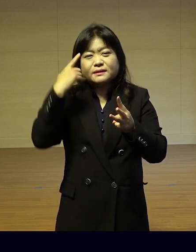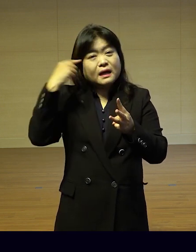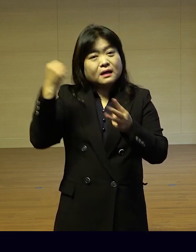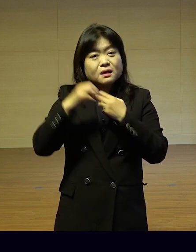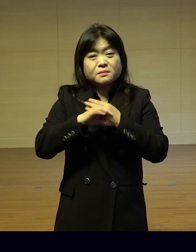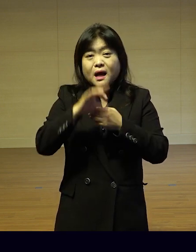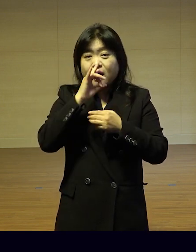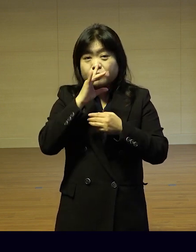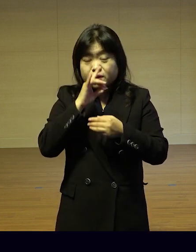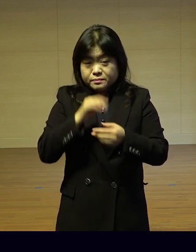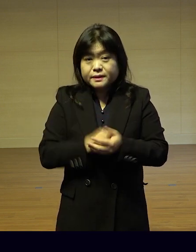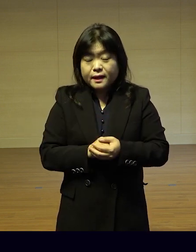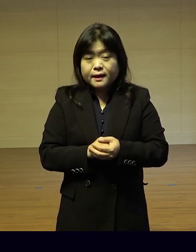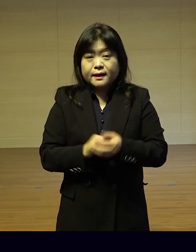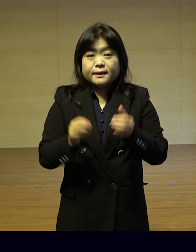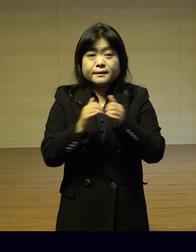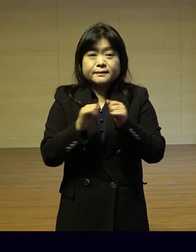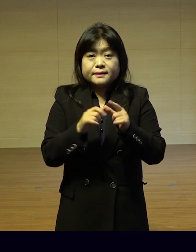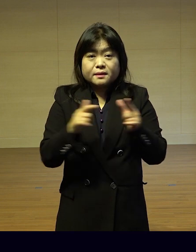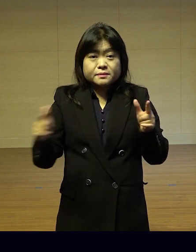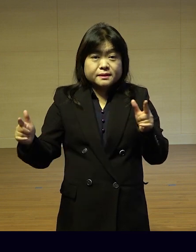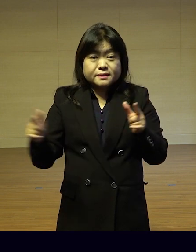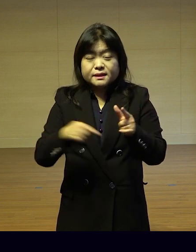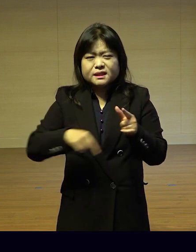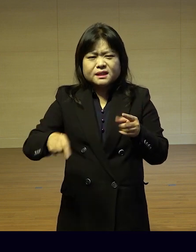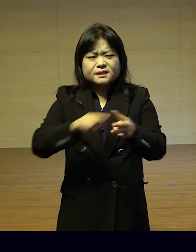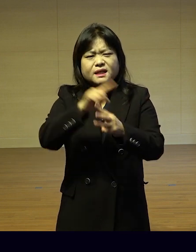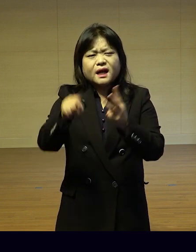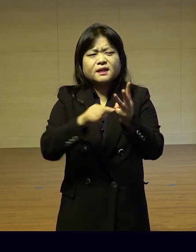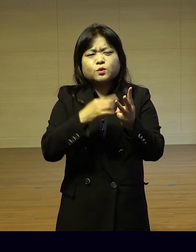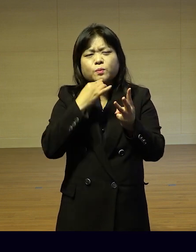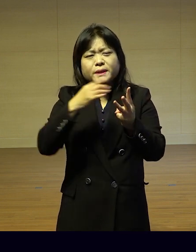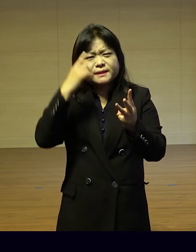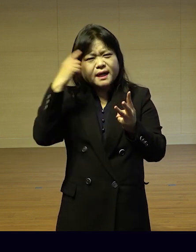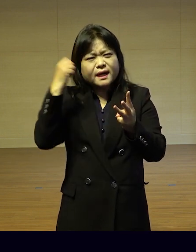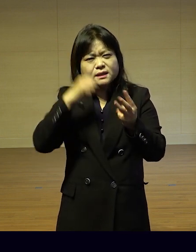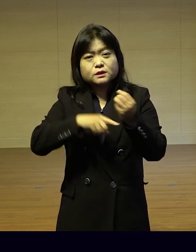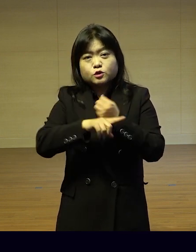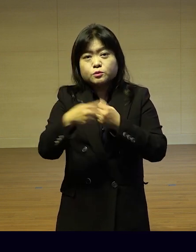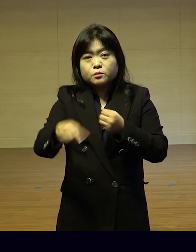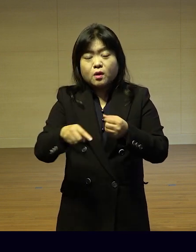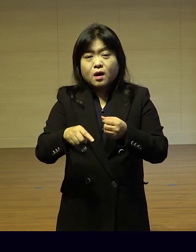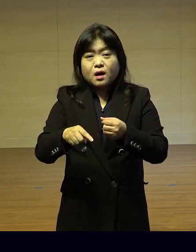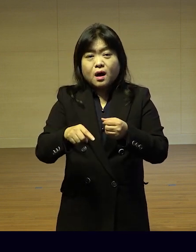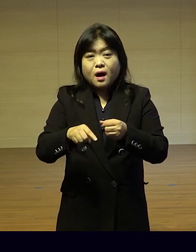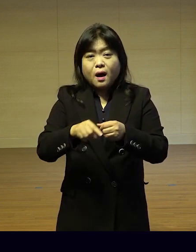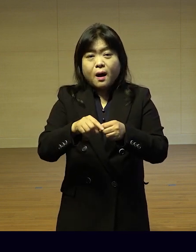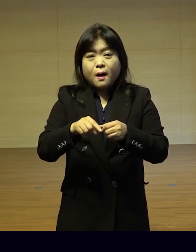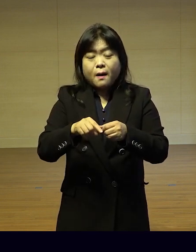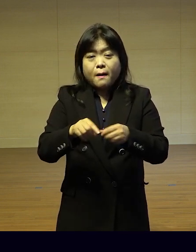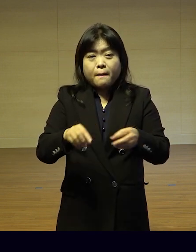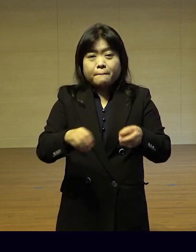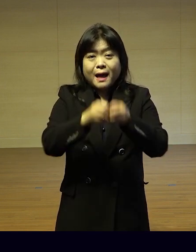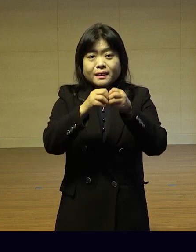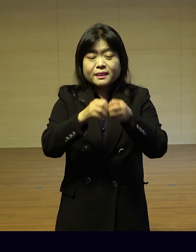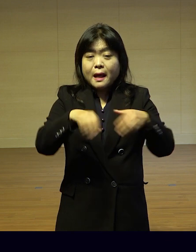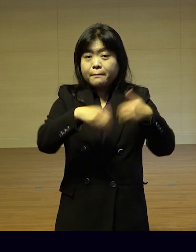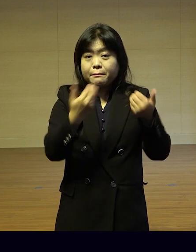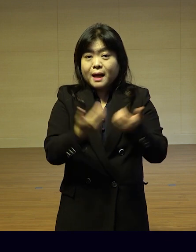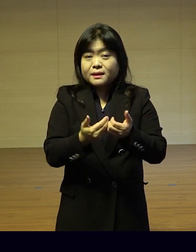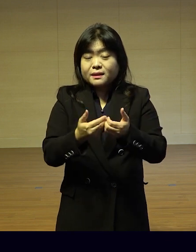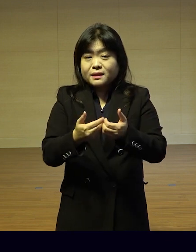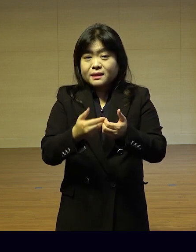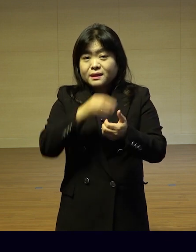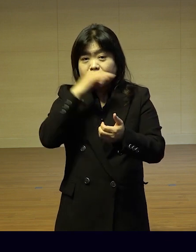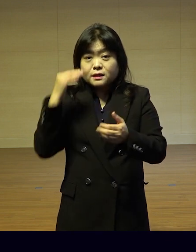점입니다. 사람들이 이렇게 생각해버린 이유는 아까 말씀드린 그 반정립의 단계를 단